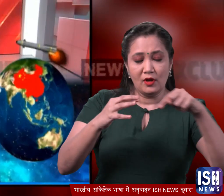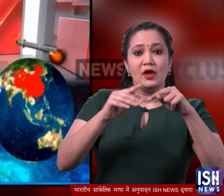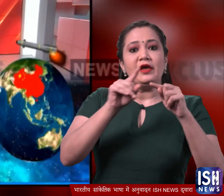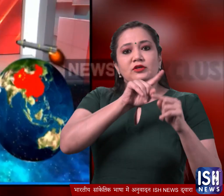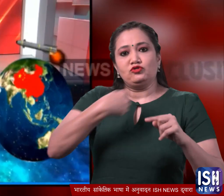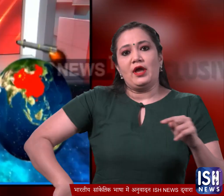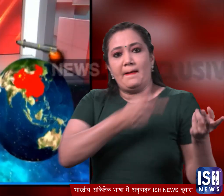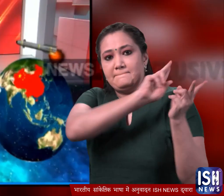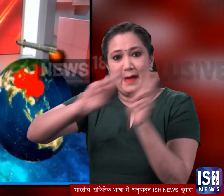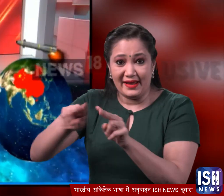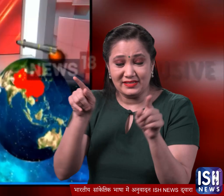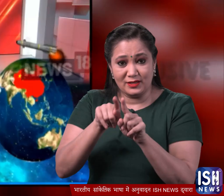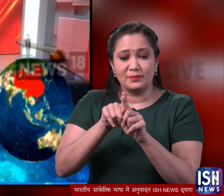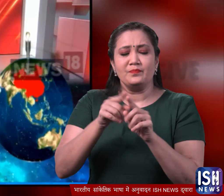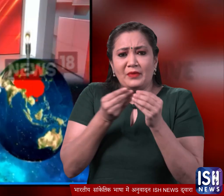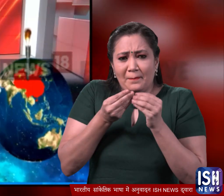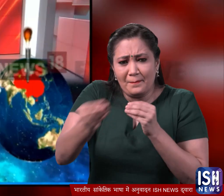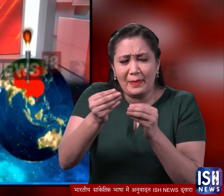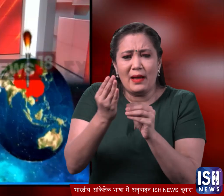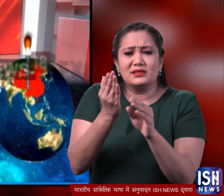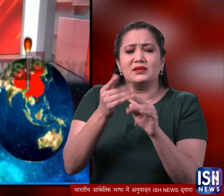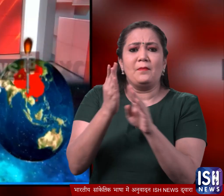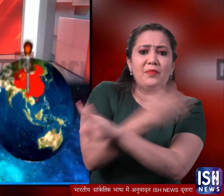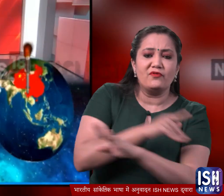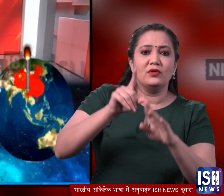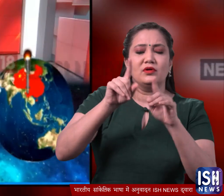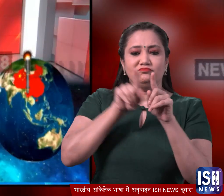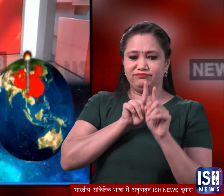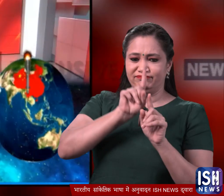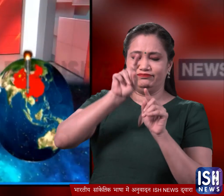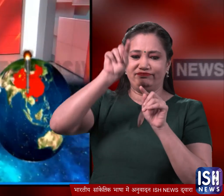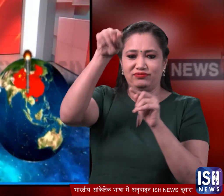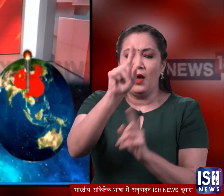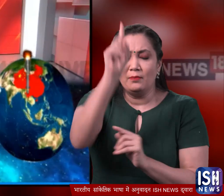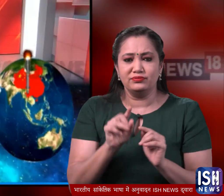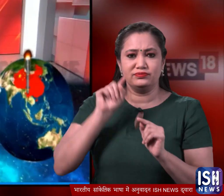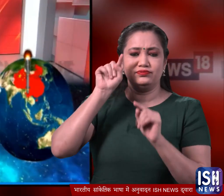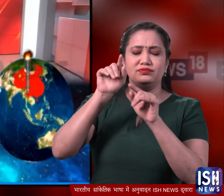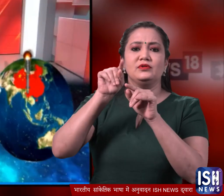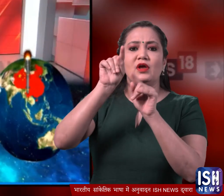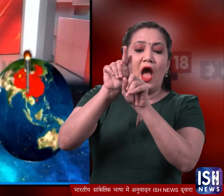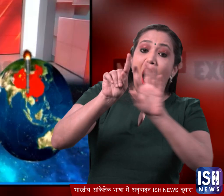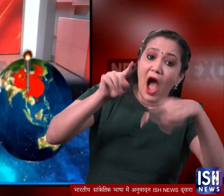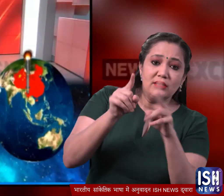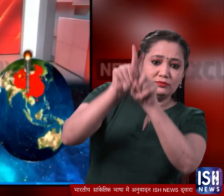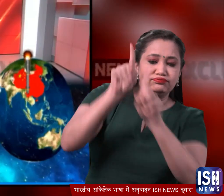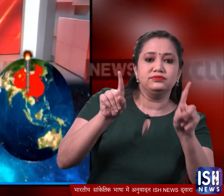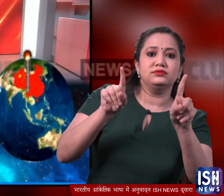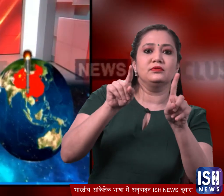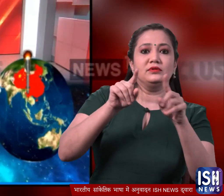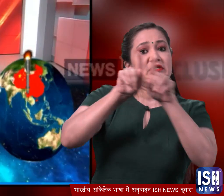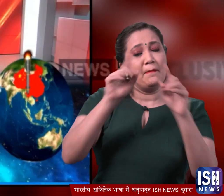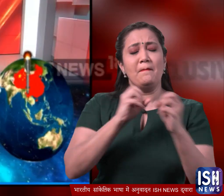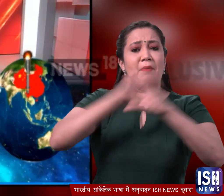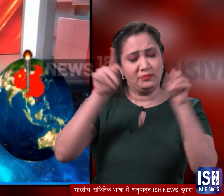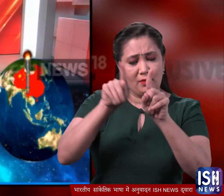दोबारा चीन की तरफ लौट आई। लेकिन चीन के करीब पहुंचने से पहले आसमान में उड़ रही उस मिसाइल ने अपने ही अंदर मौजूद एक दूसरी मिसाइल को